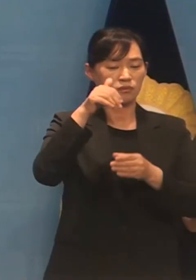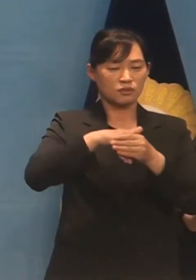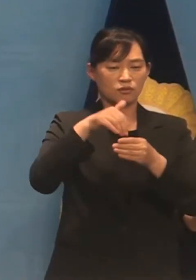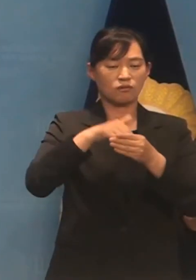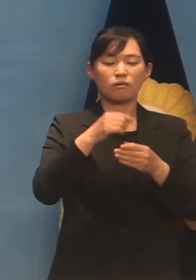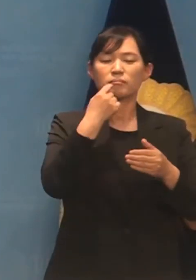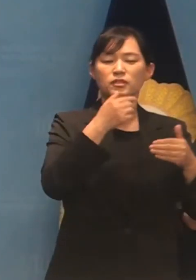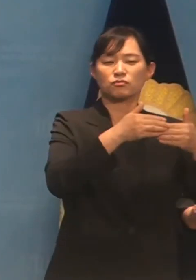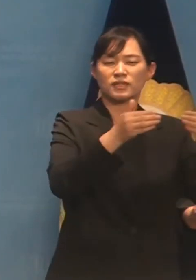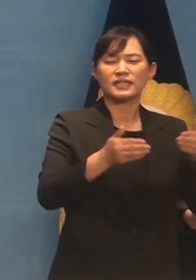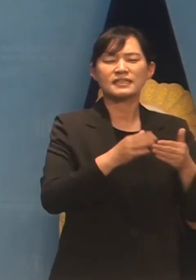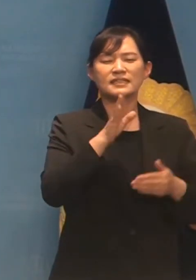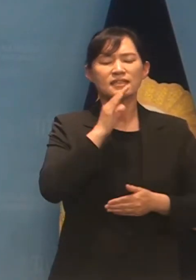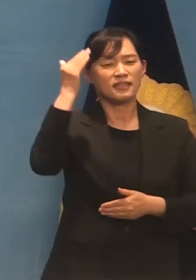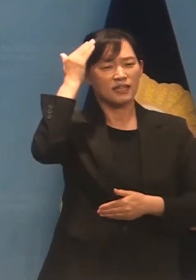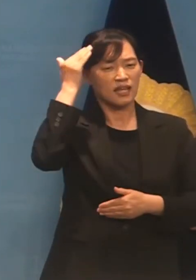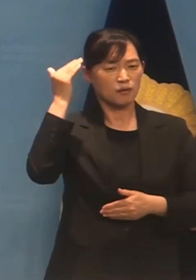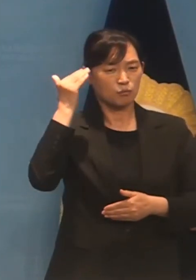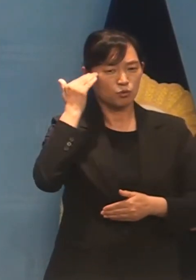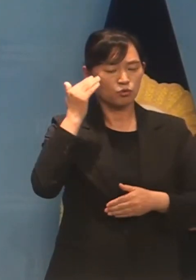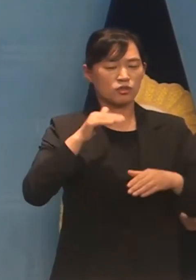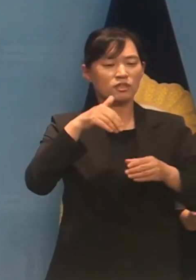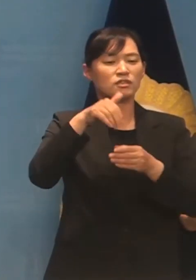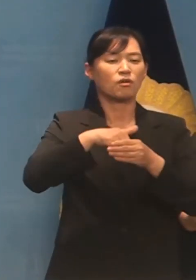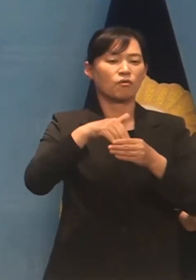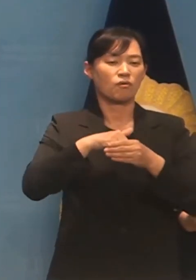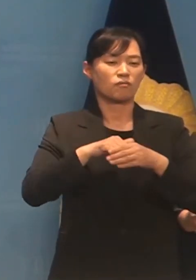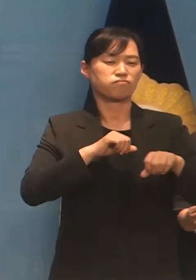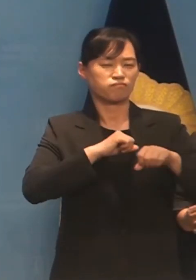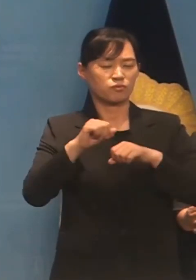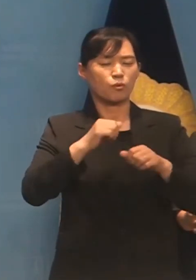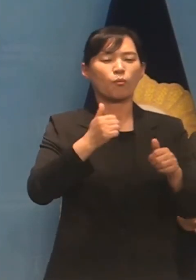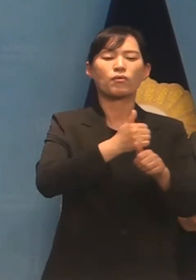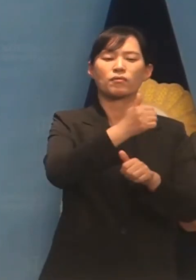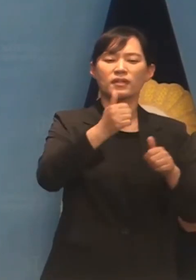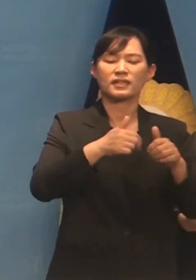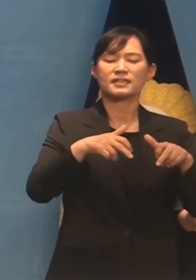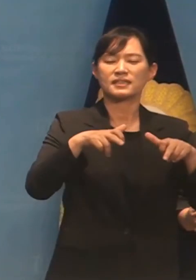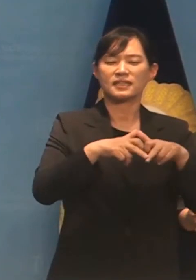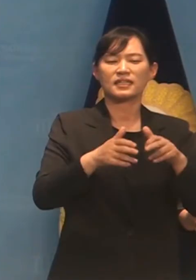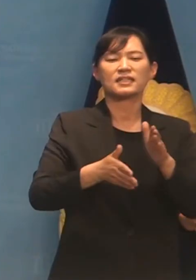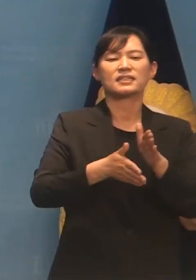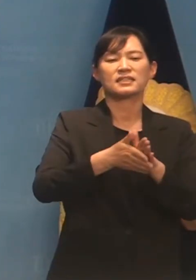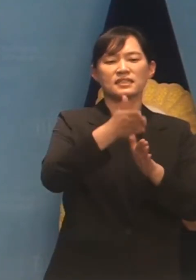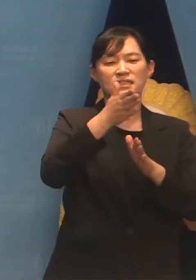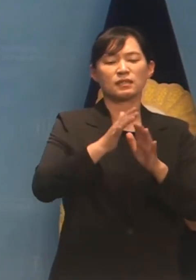더불어민주당 진짜 대한민국 선거대책위원회 장애인 시민본부